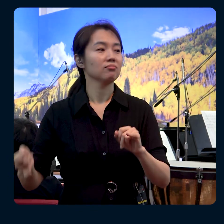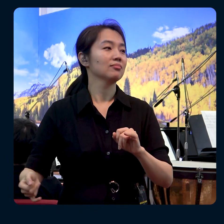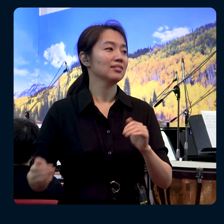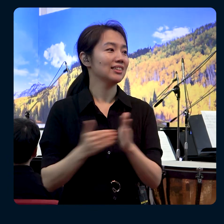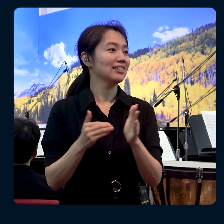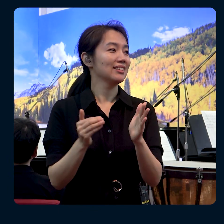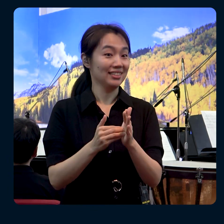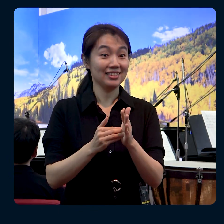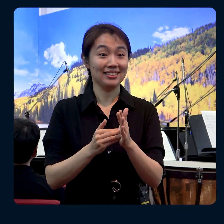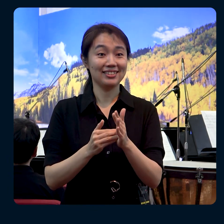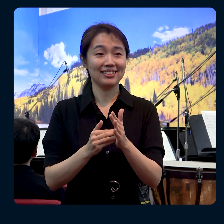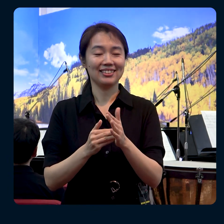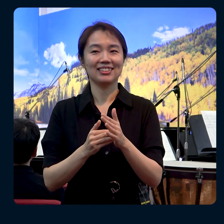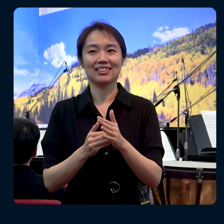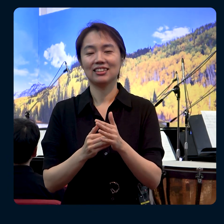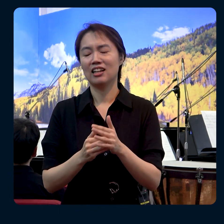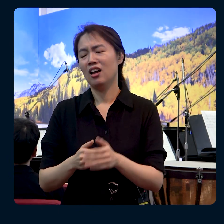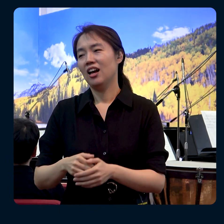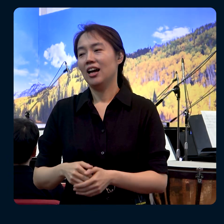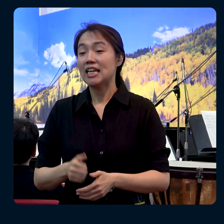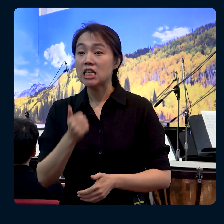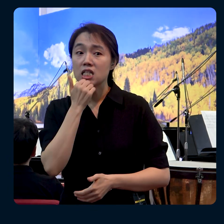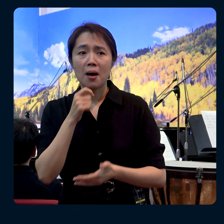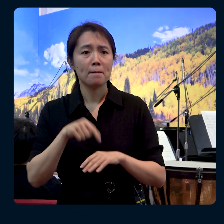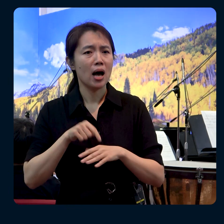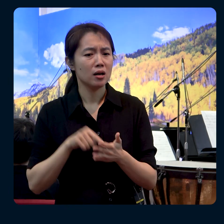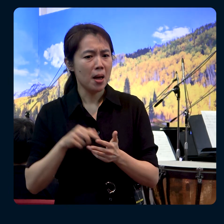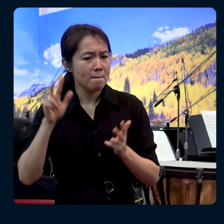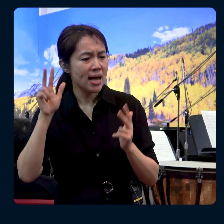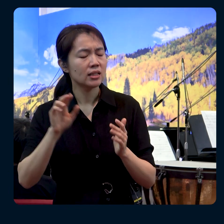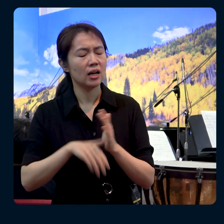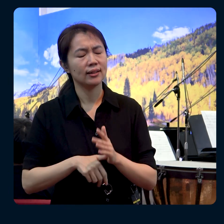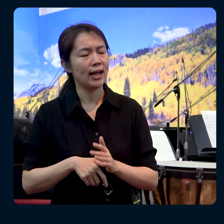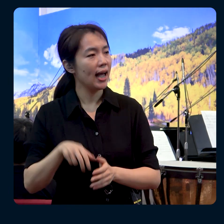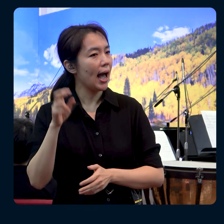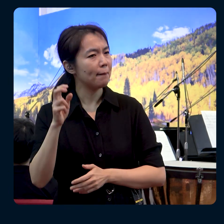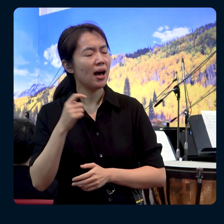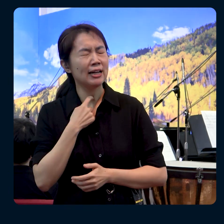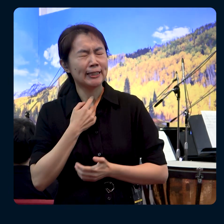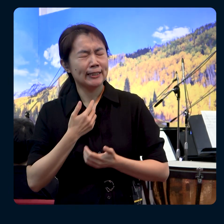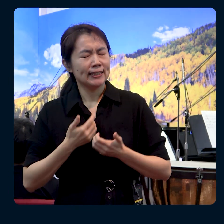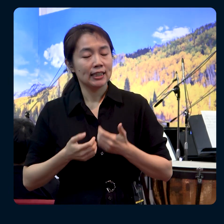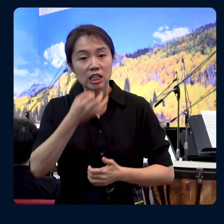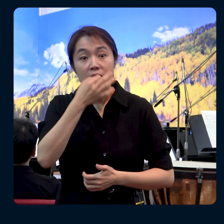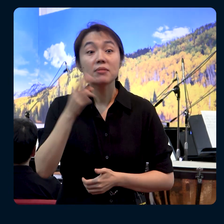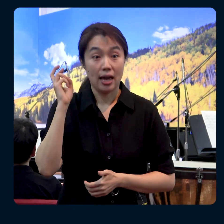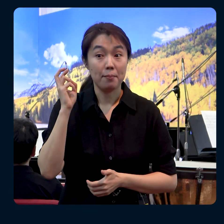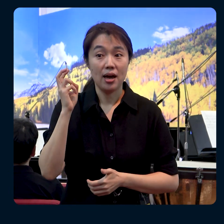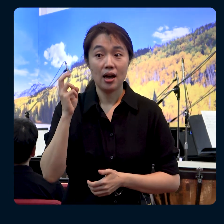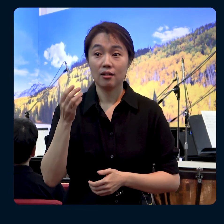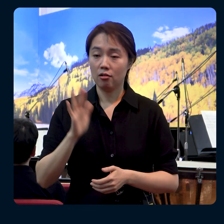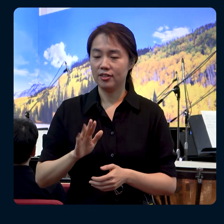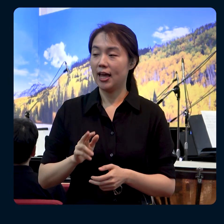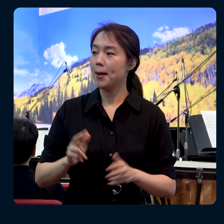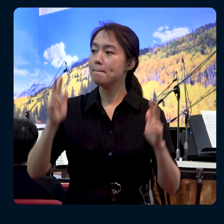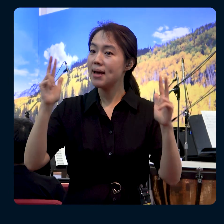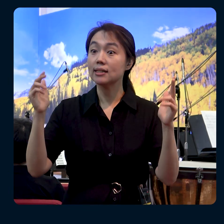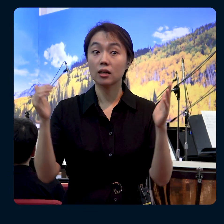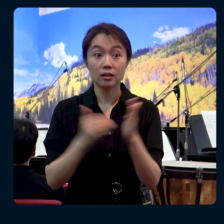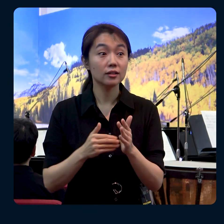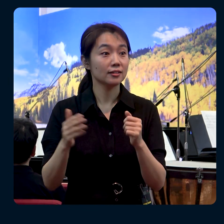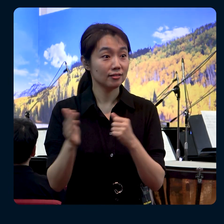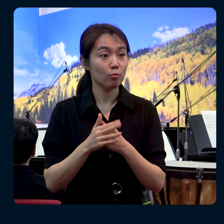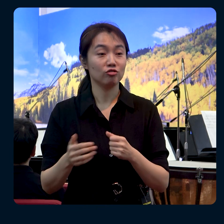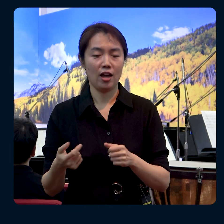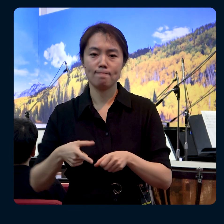맹세했으니까. 예, 그 맹세할 때 이삭이 얼마나 힘들었겠어요, 사실은. 그런데 맹세했으니까 이젠 못 되돌릴